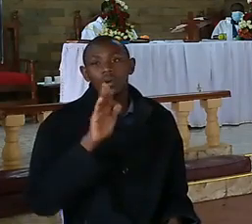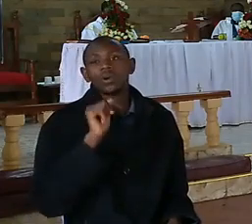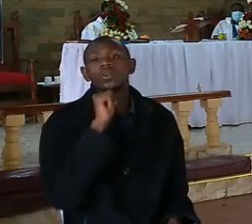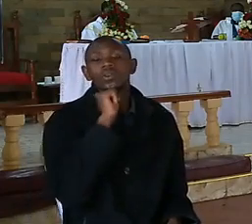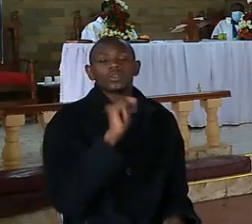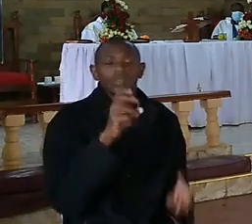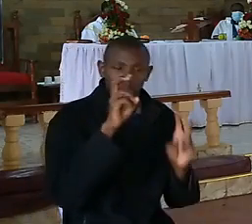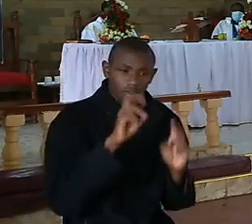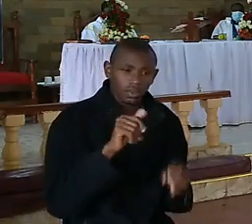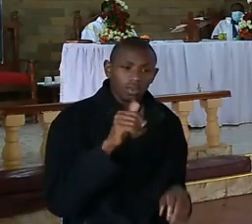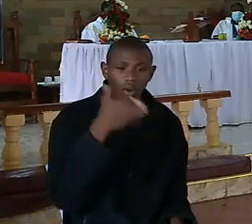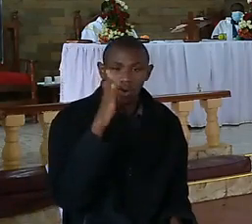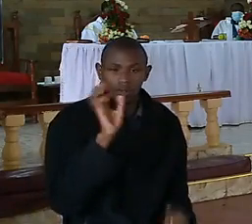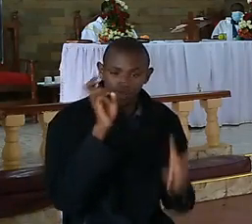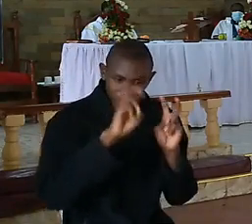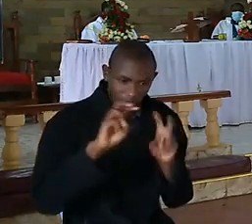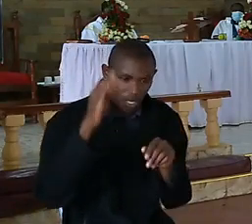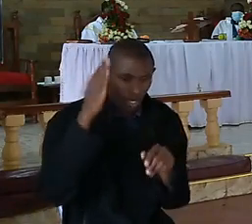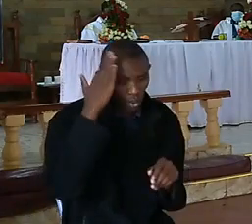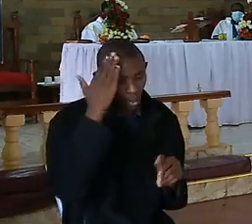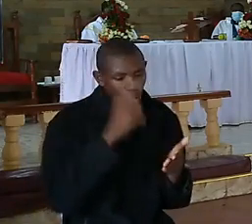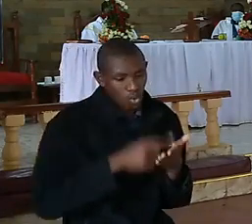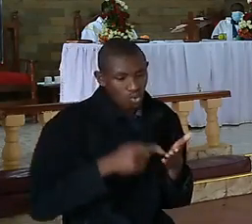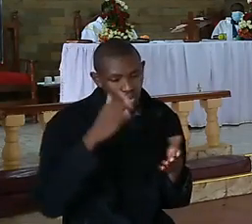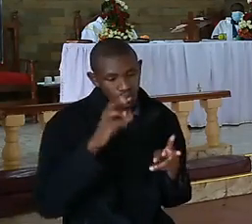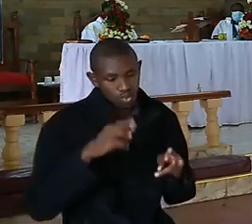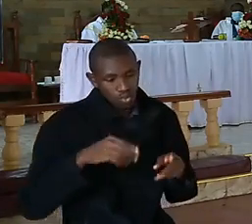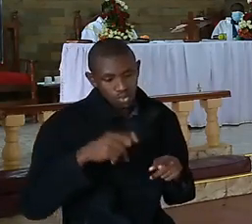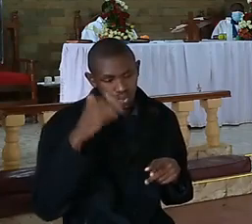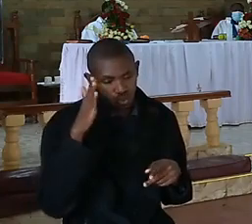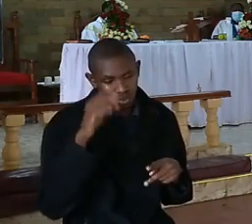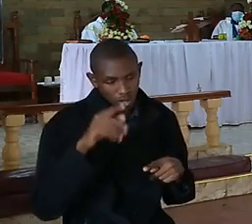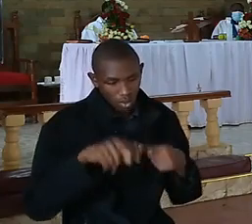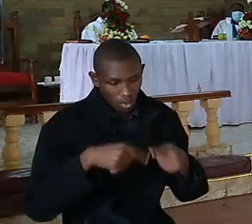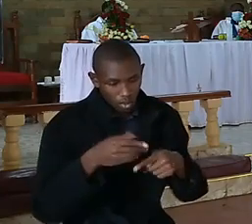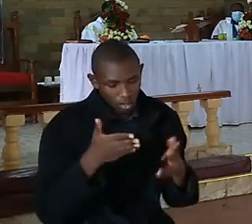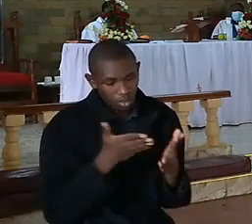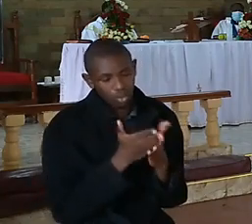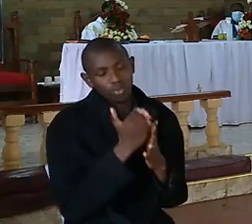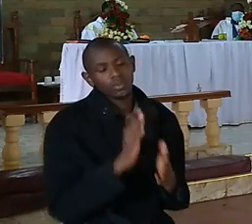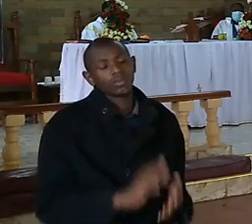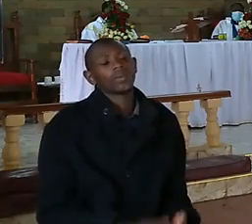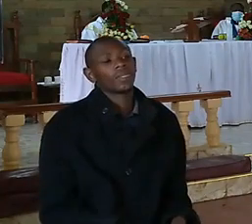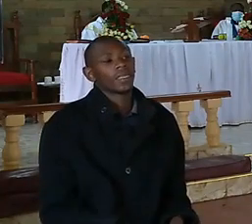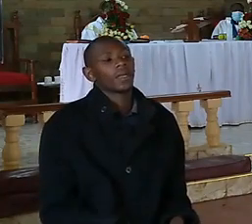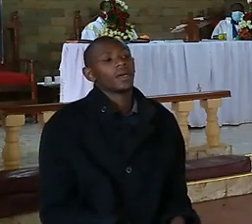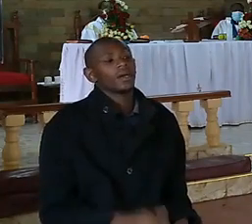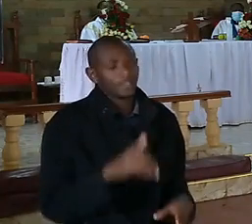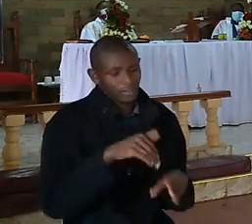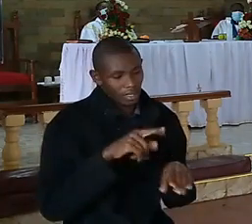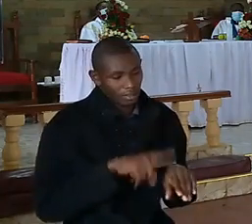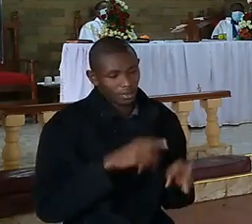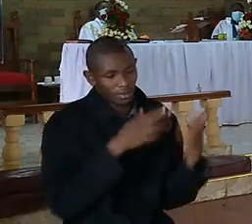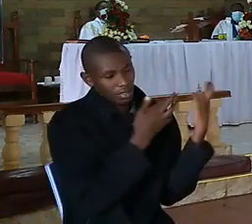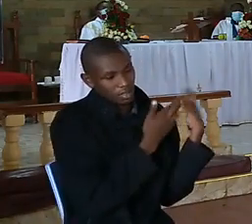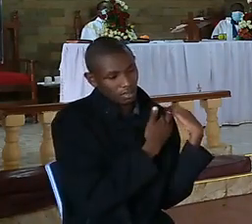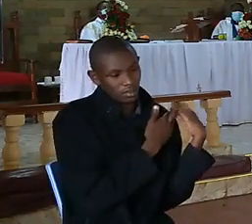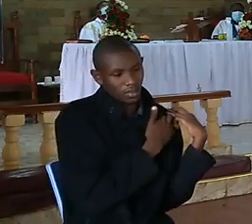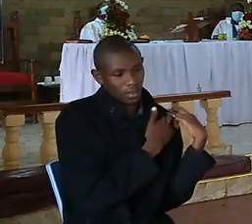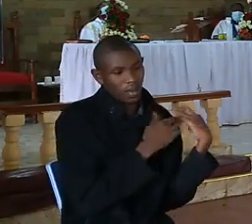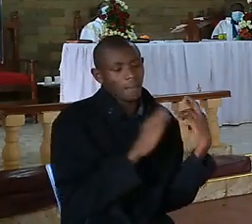kumiona na ndagite kumenya kiu uragerera aria makoretwo magicoka thi thiini wa relationship ciao meet in